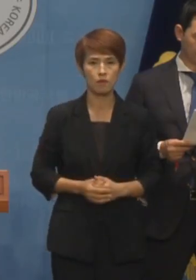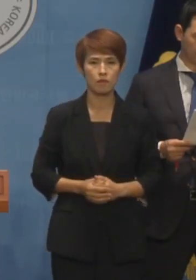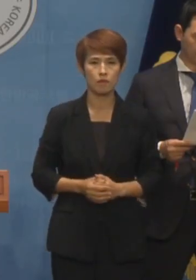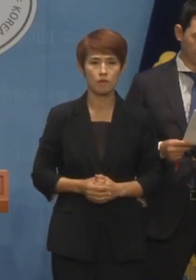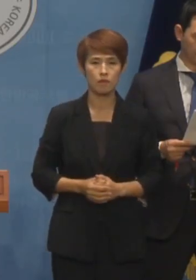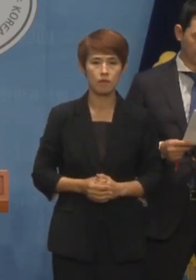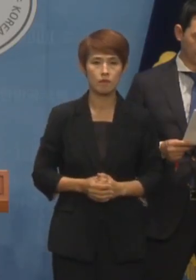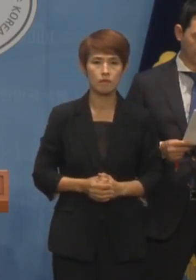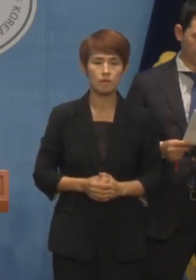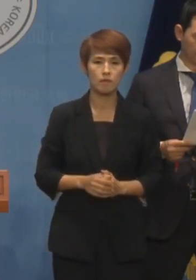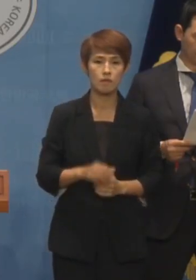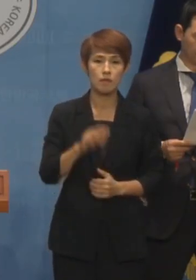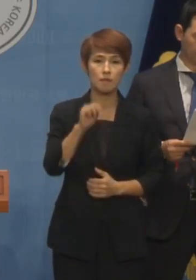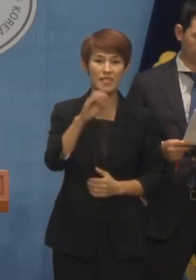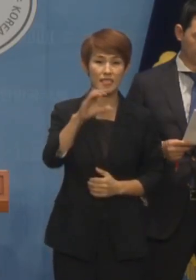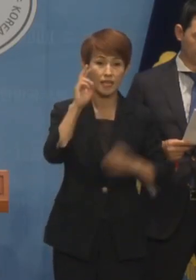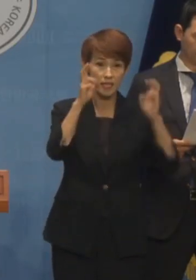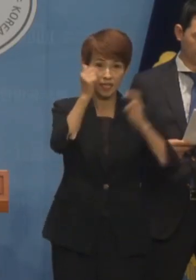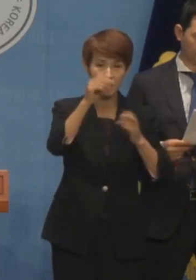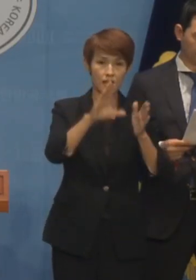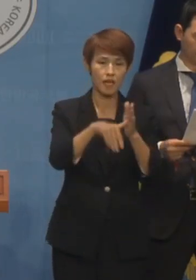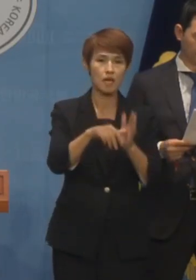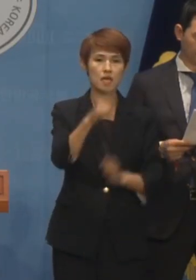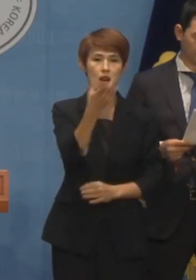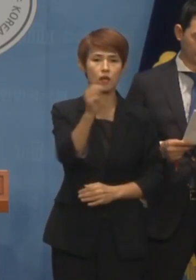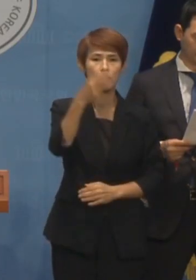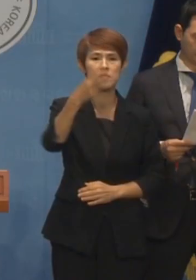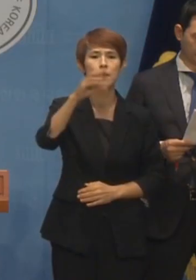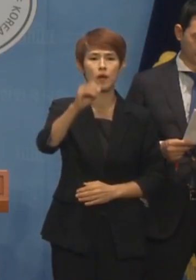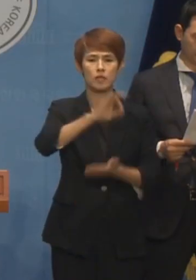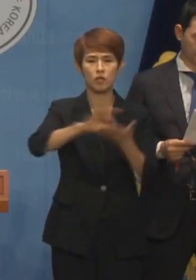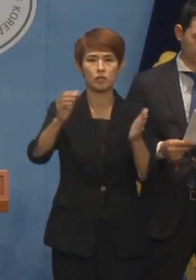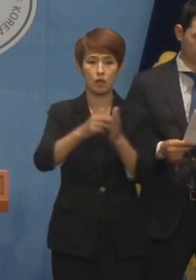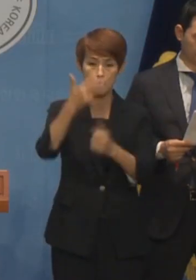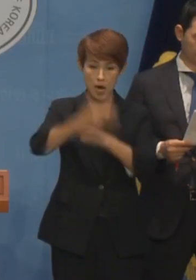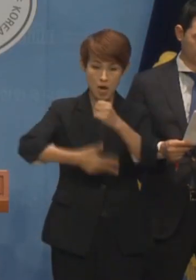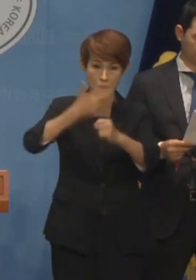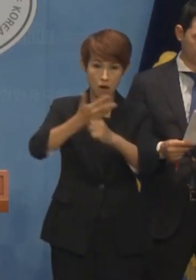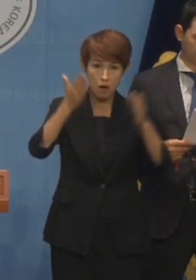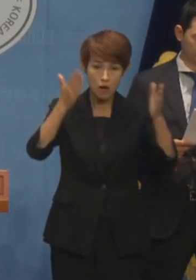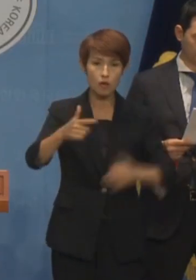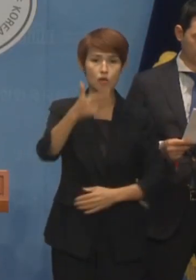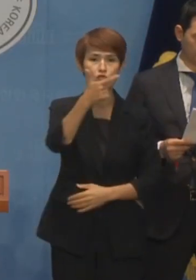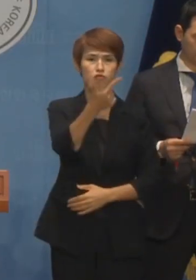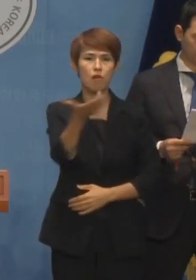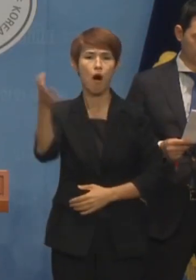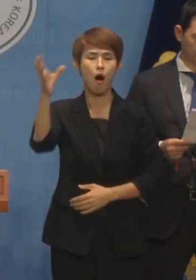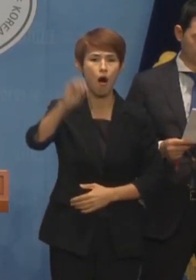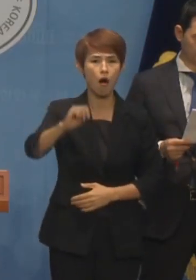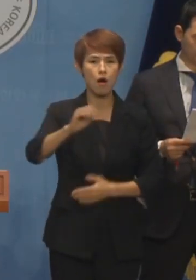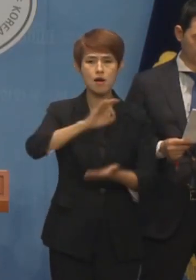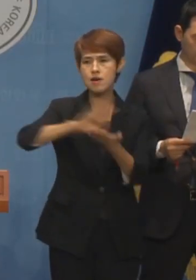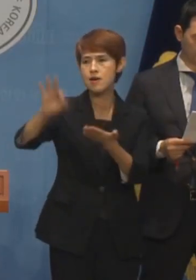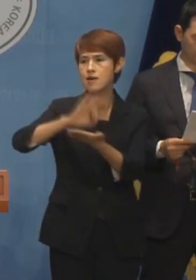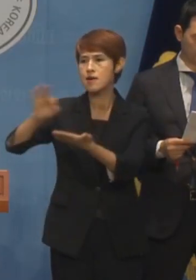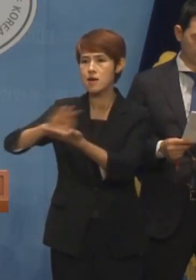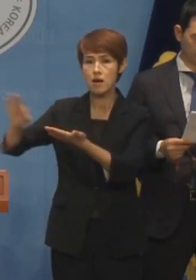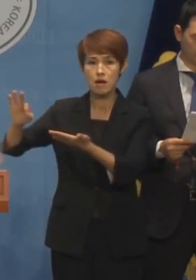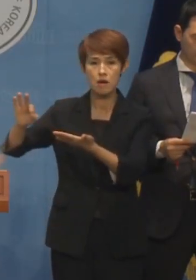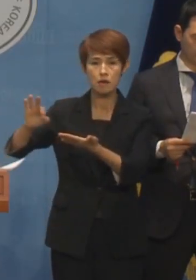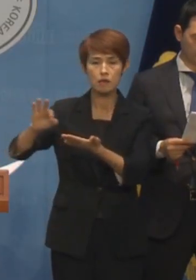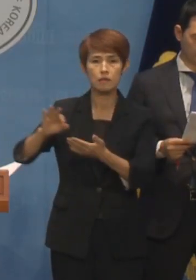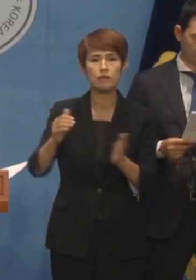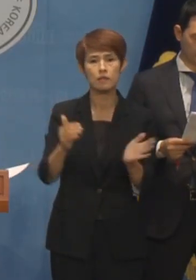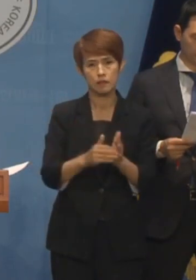시절 약 1억 4천만 원 등 약 8년간 6억 원에 가까운 회사 돈을 법인카드로